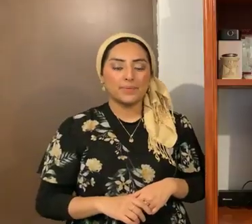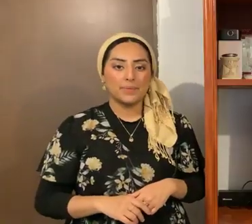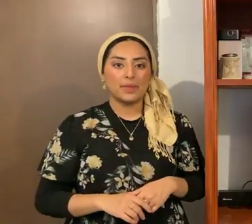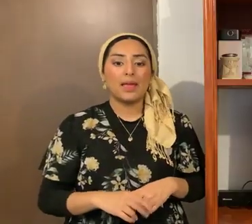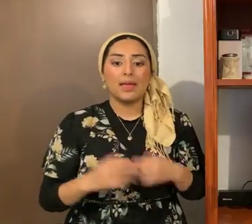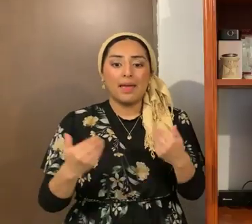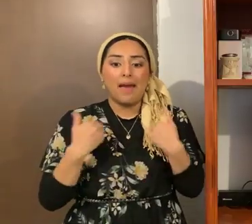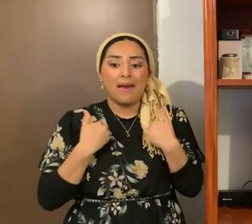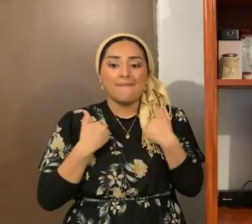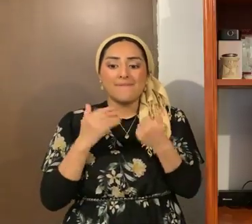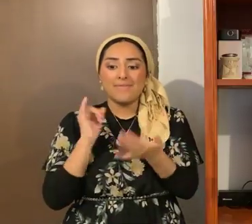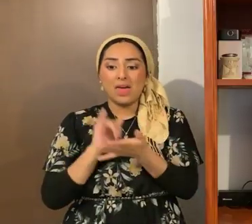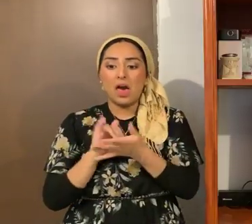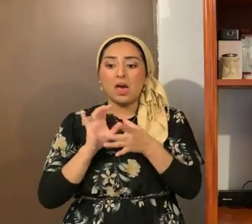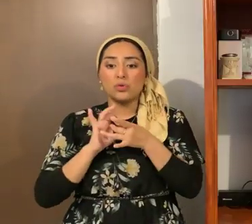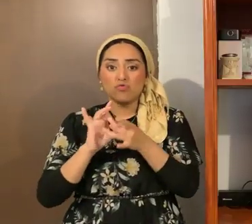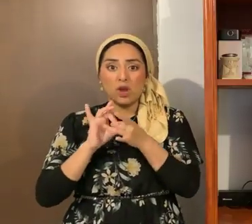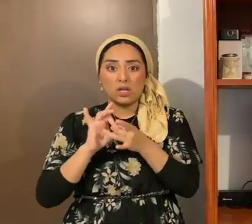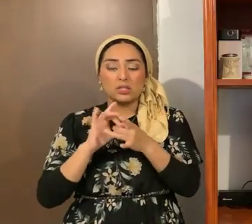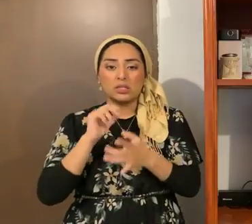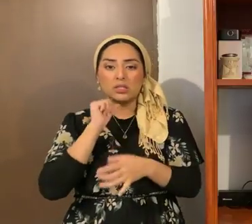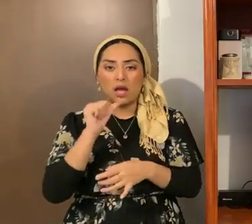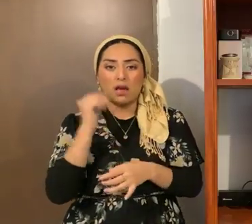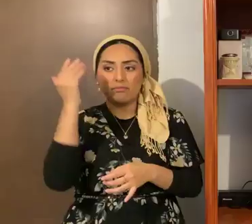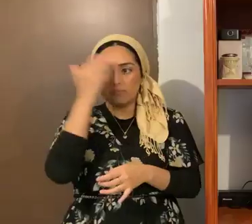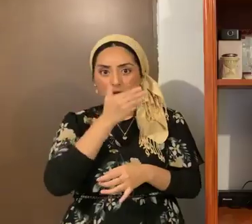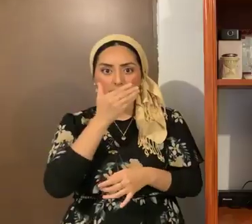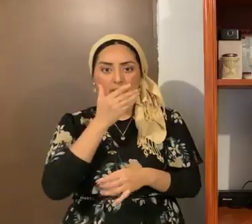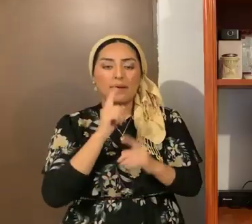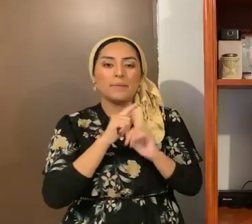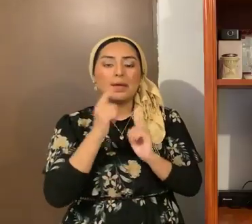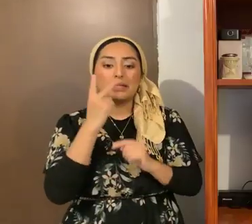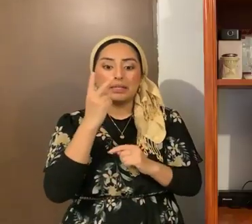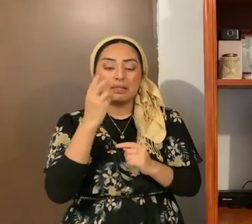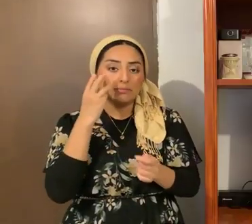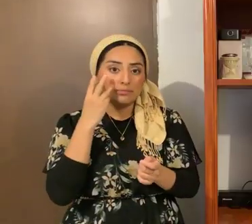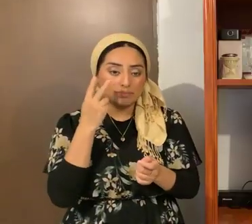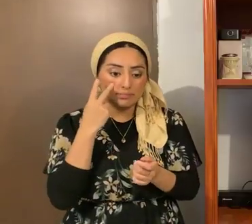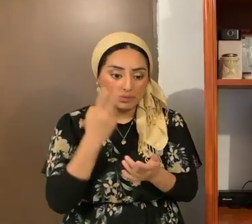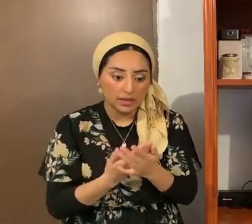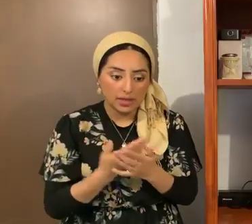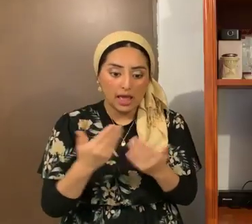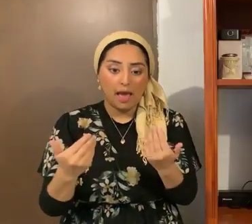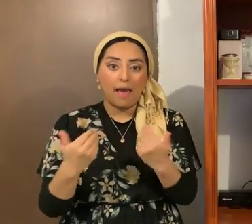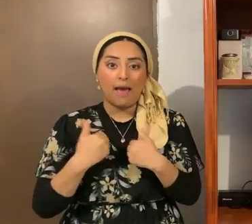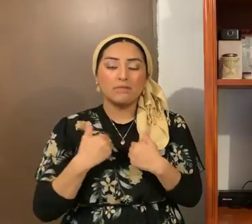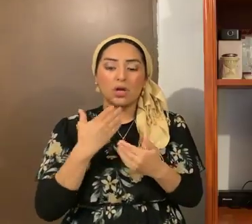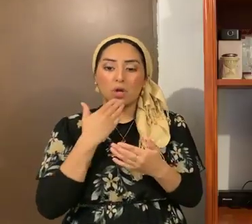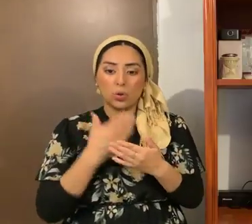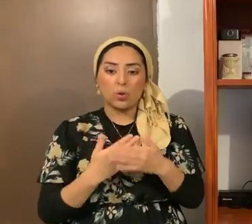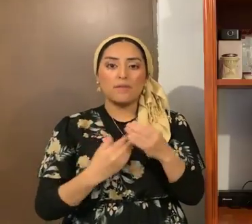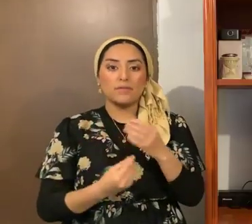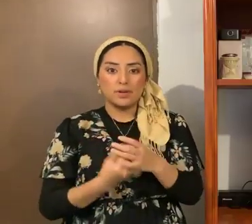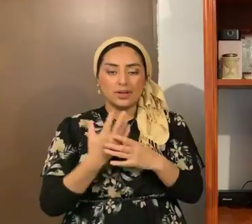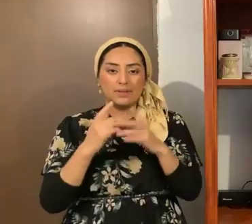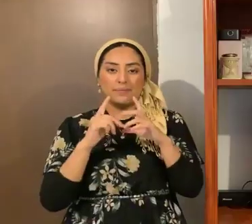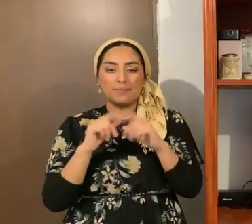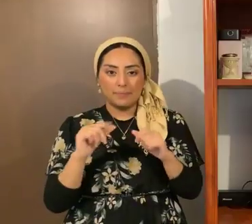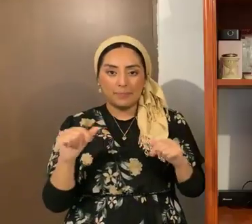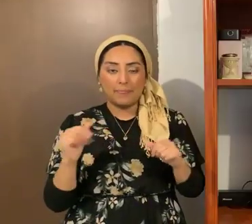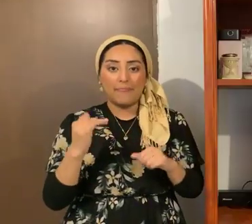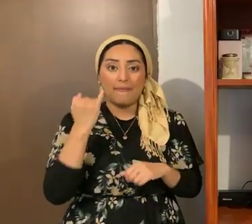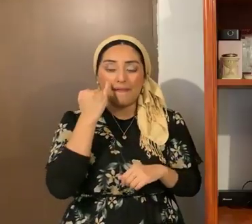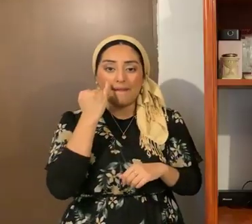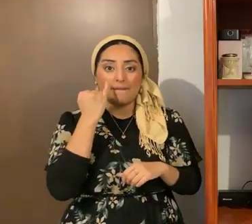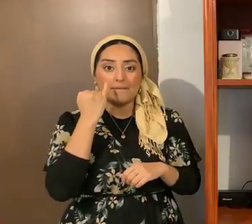Y teniendo esa confianza, pues no ciega, pero viendo el testimonio que tenga buenos frutos, etc. Si